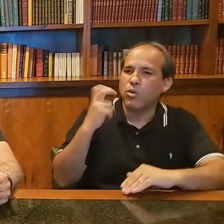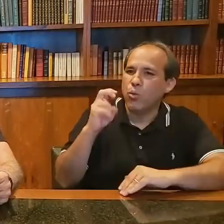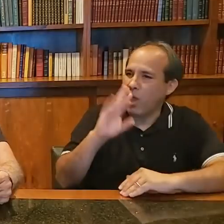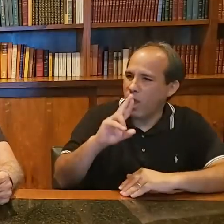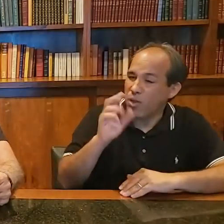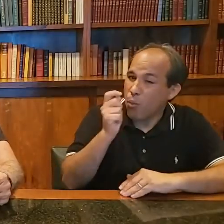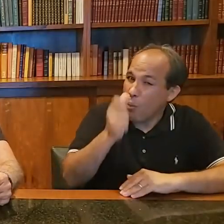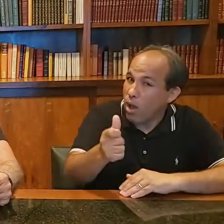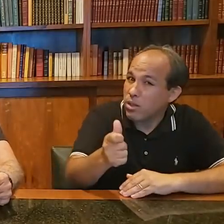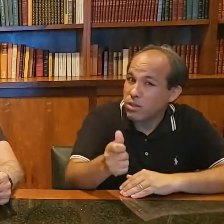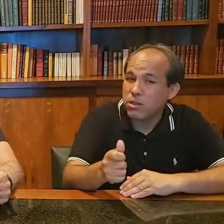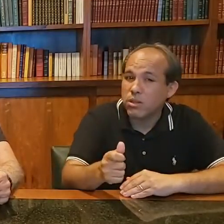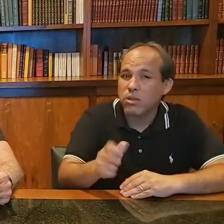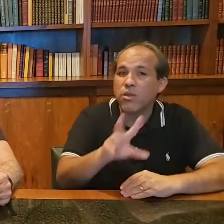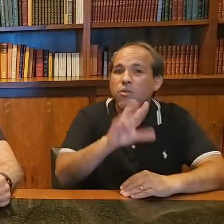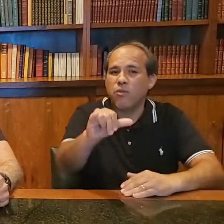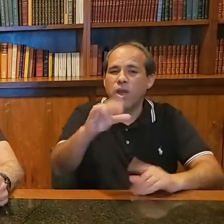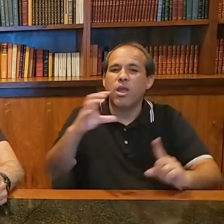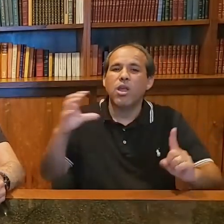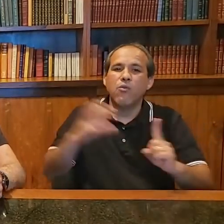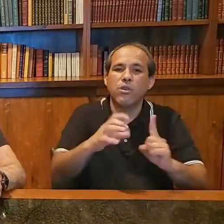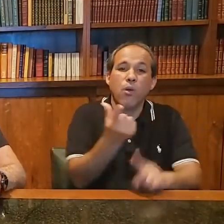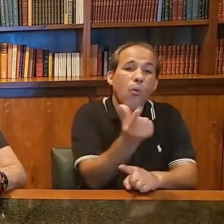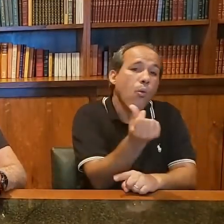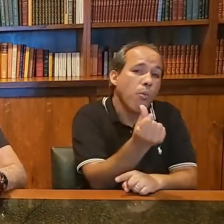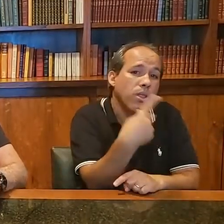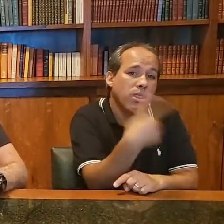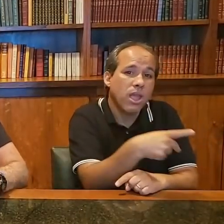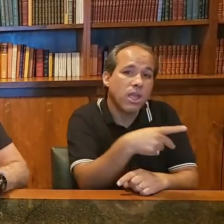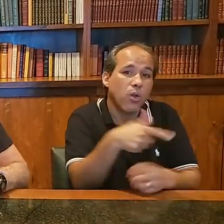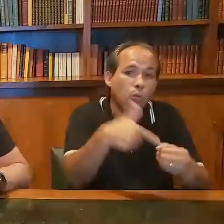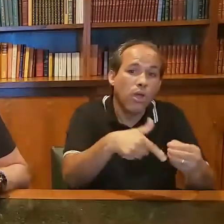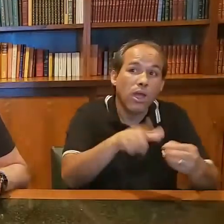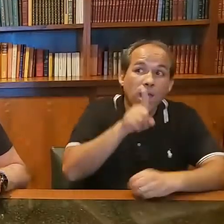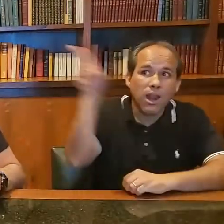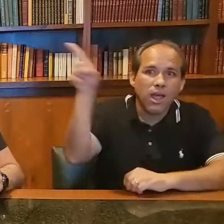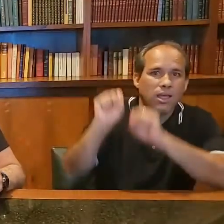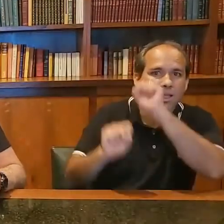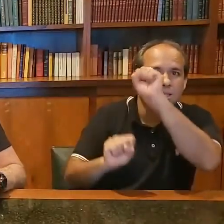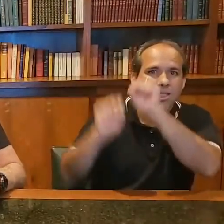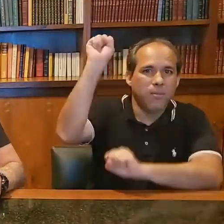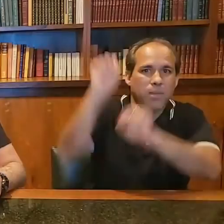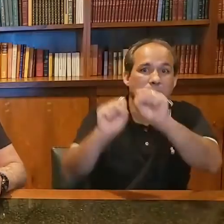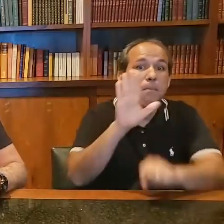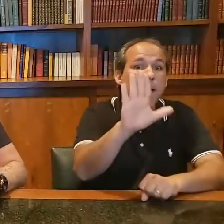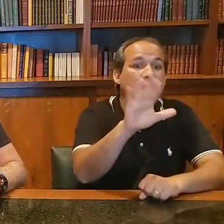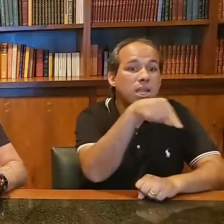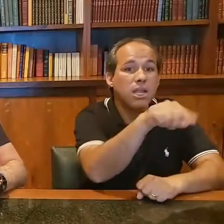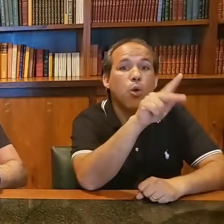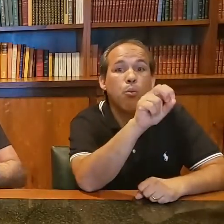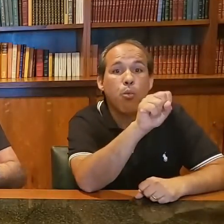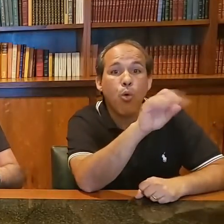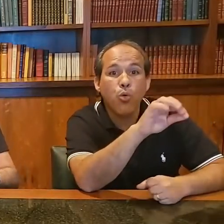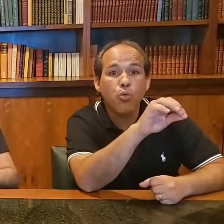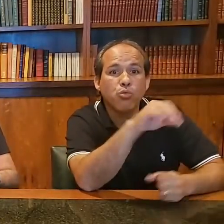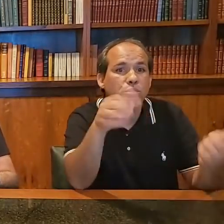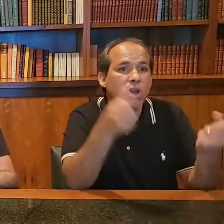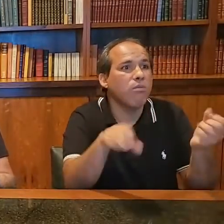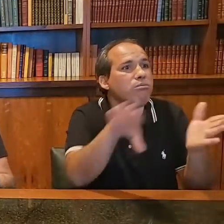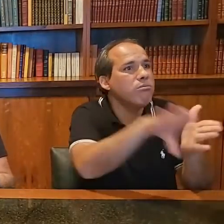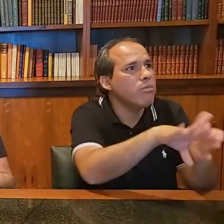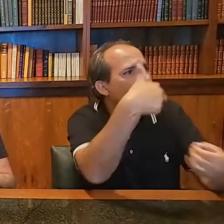baixou. Isso vai impactar no preço do combustível na refinaria. Que na bomba, pode ter certeza que